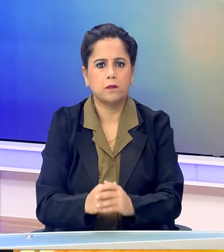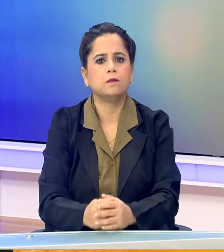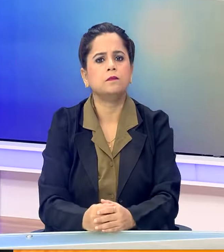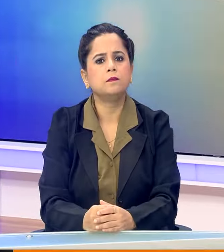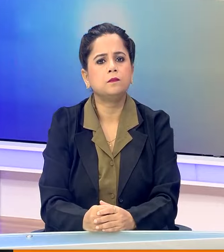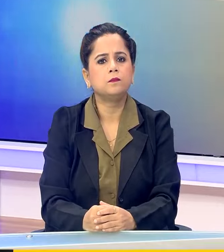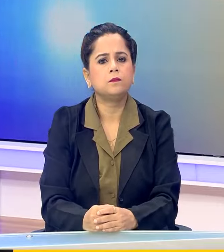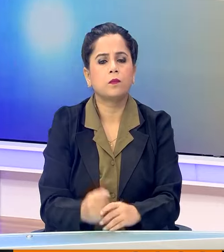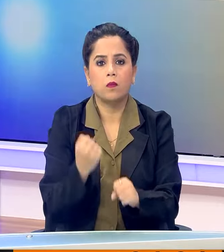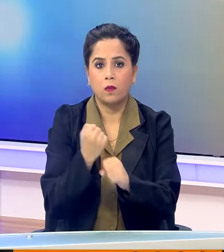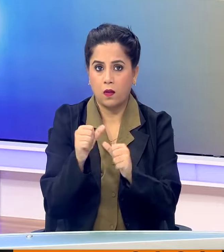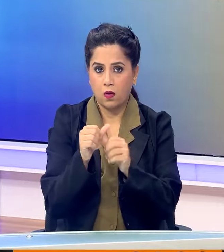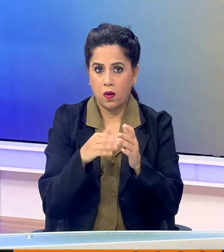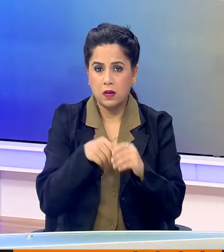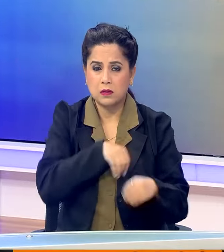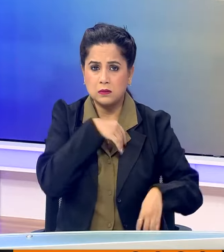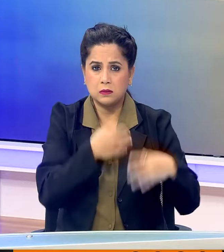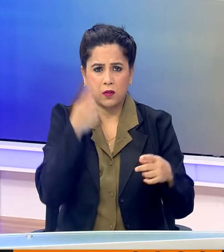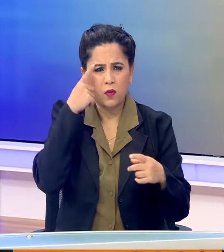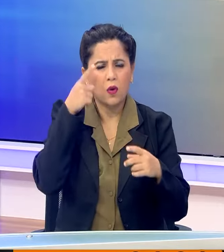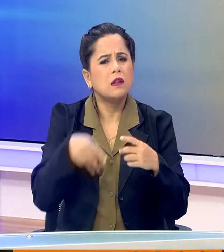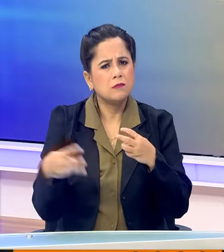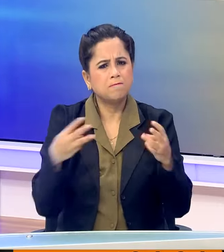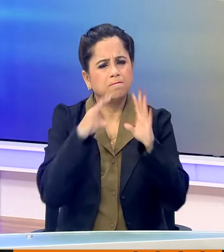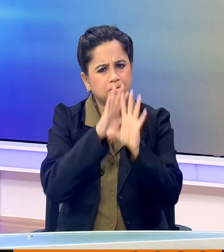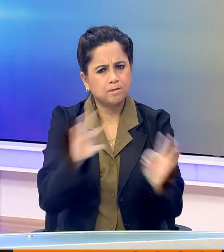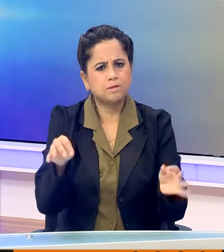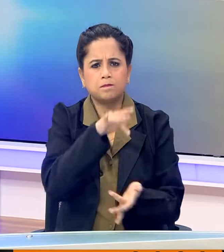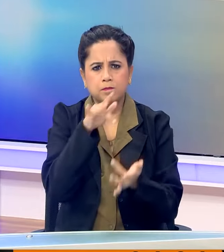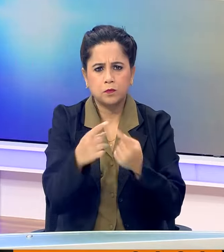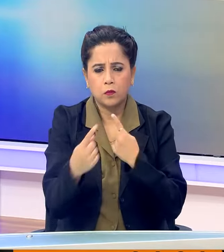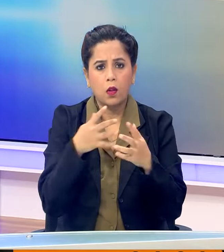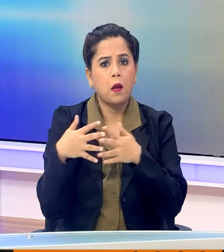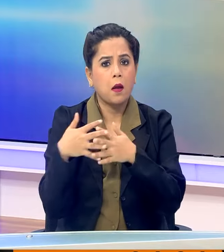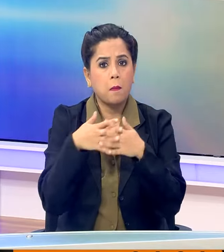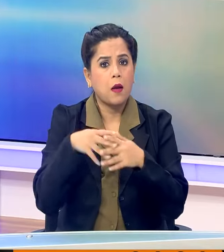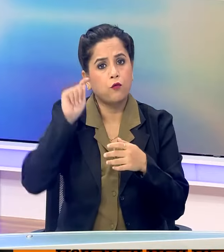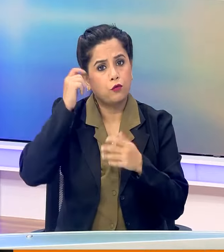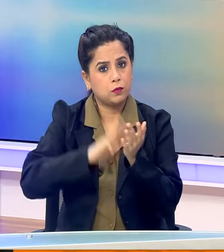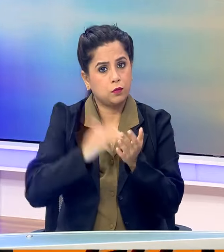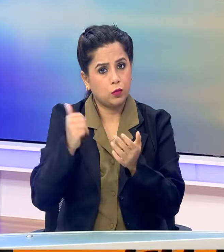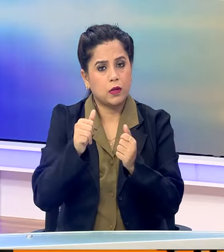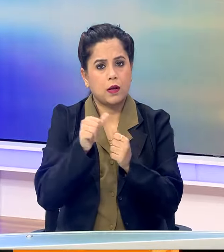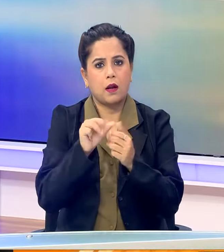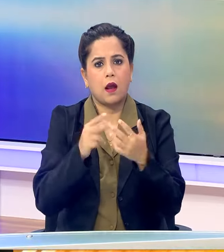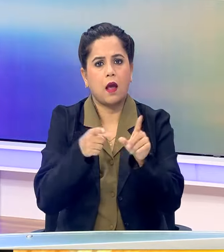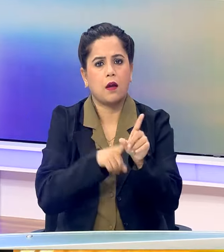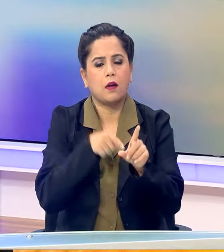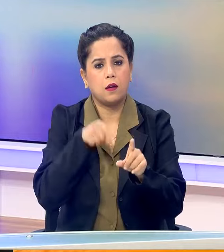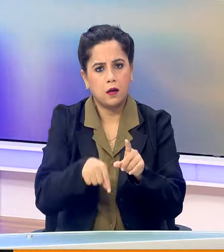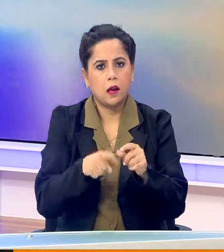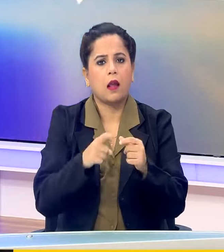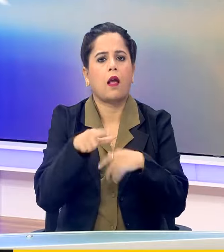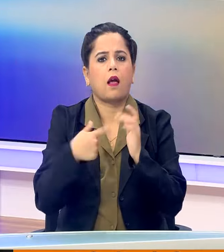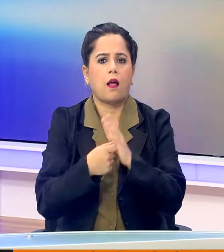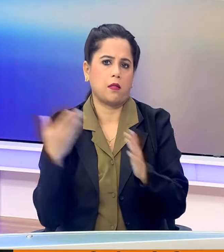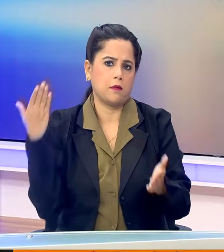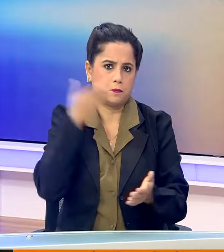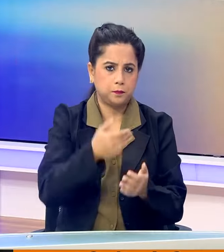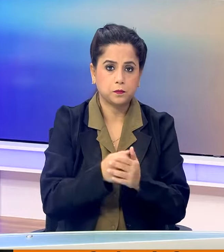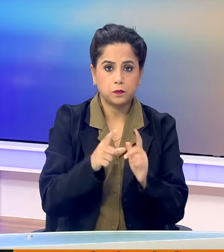है गजल संघर्ष विराम के लिए मध्यस्थता को लेकर अमेरिकी विदेश मंत्री एंटोनी ब्लिंकन कतर दौरे पर हैं